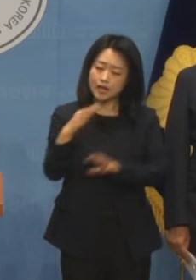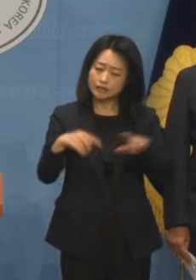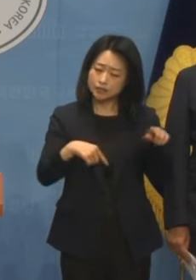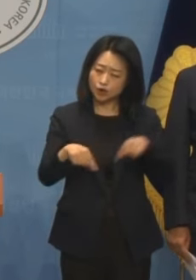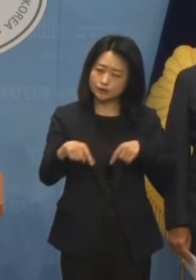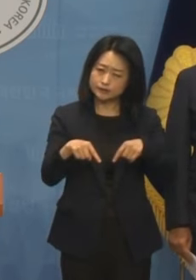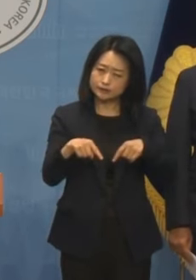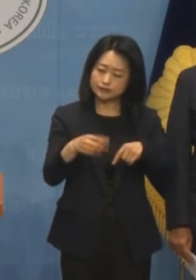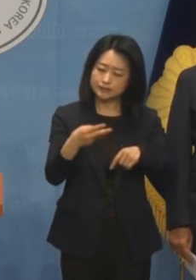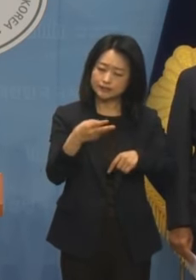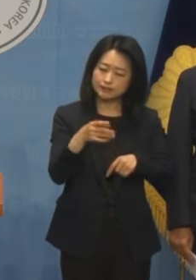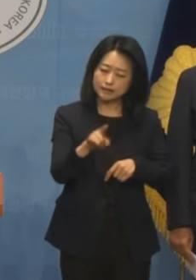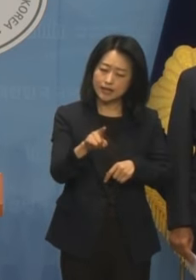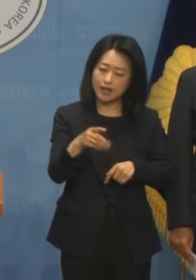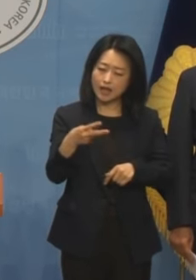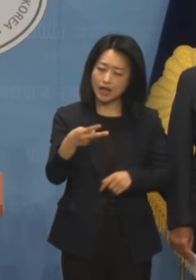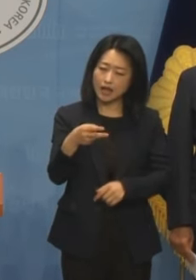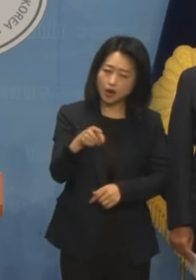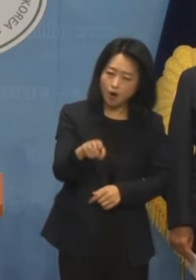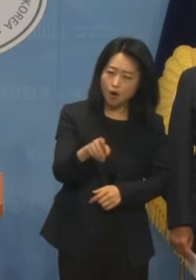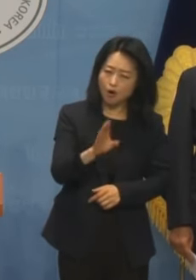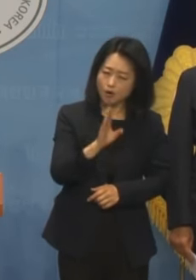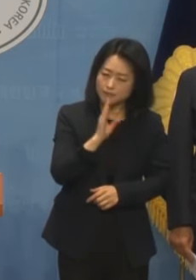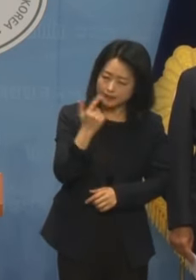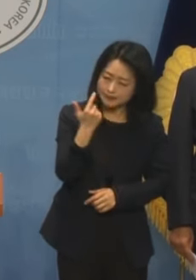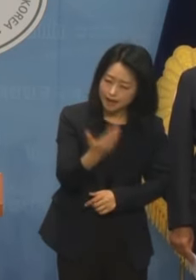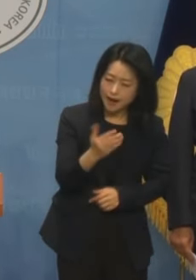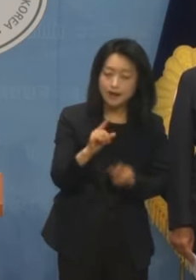정치 테러인지 여부를 전혀